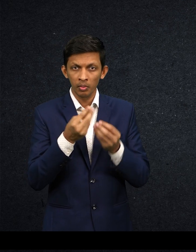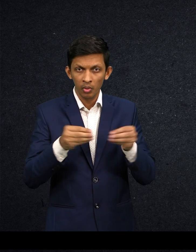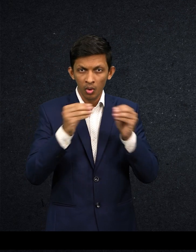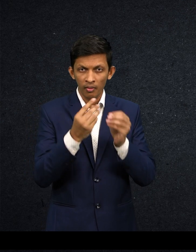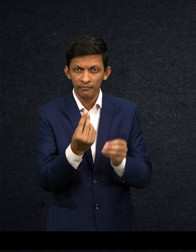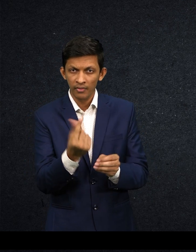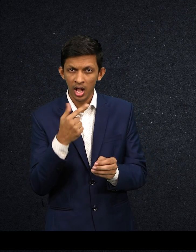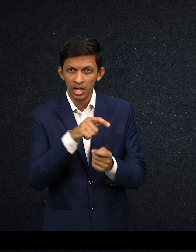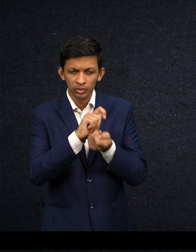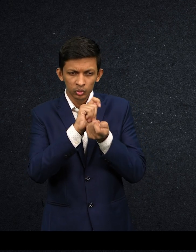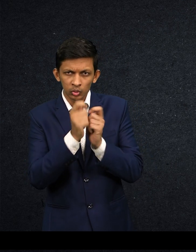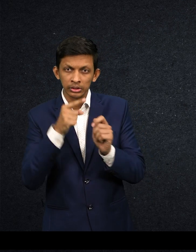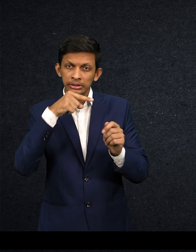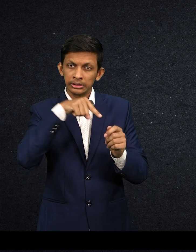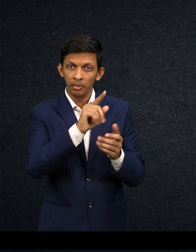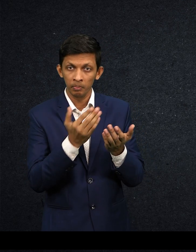முடியாதது,